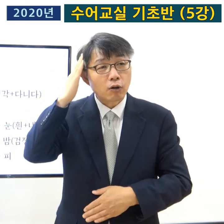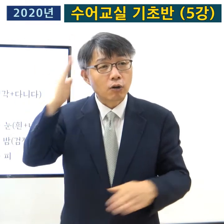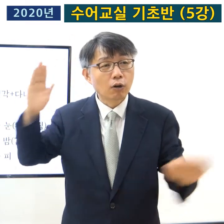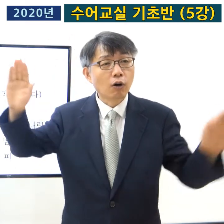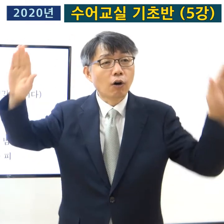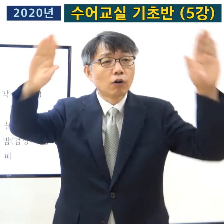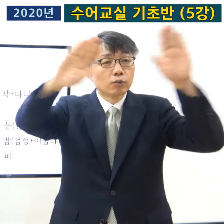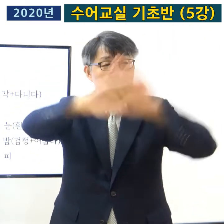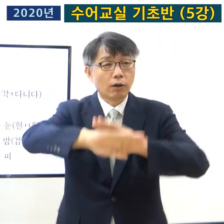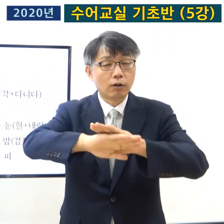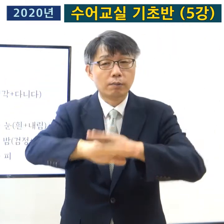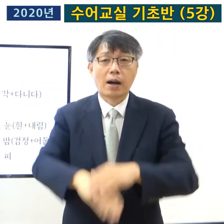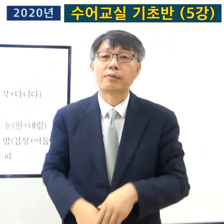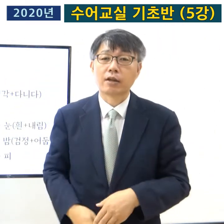검고요, 어두워요. 밤이에요.